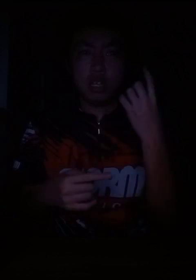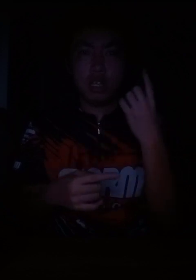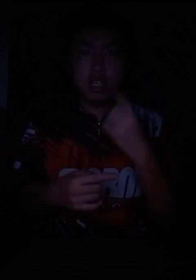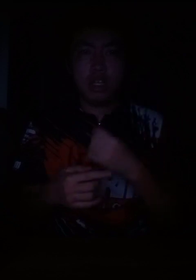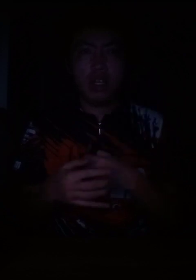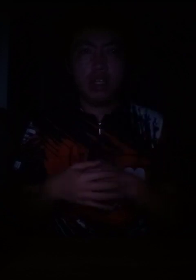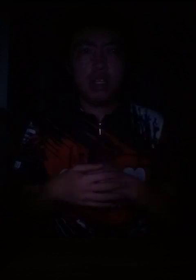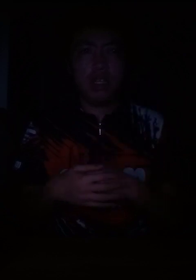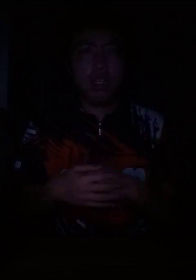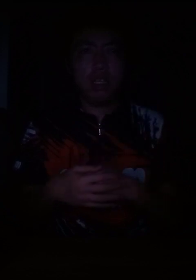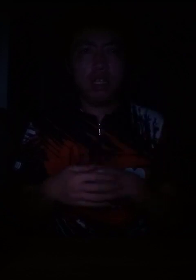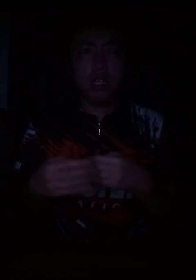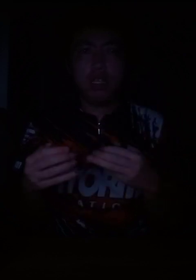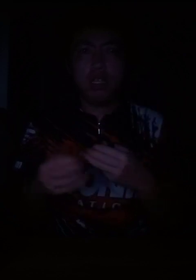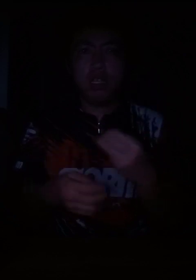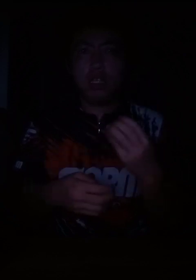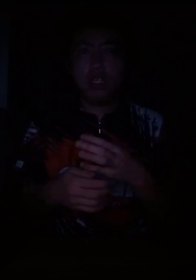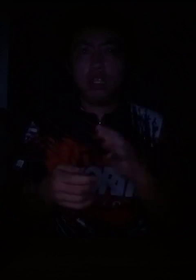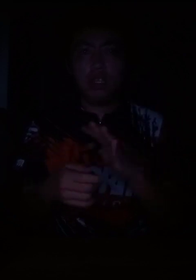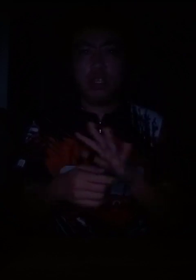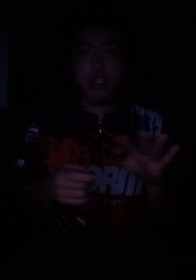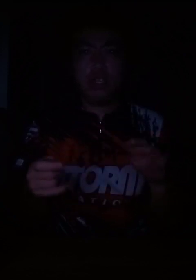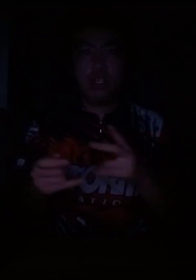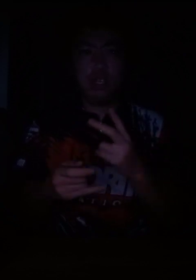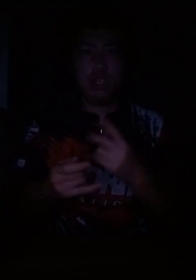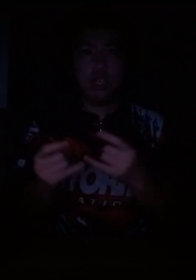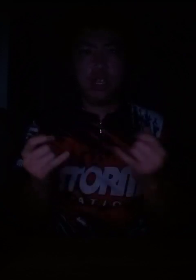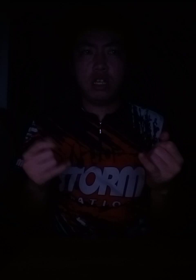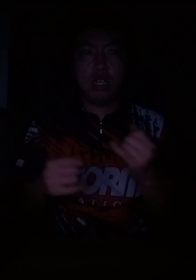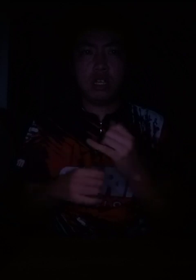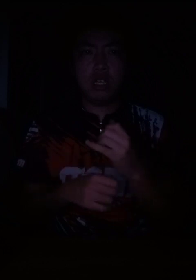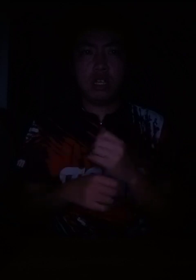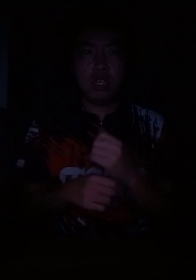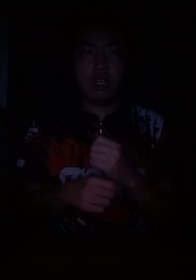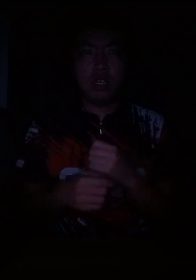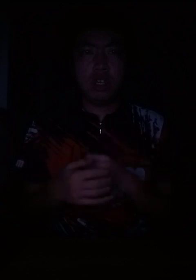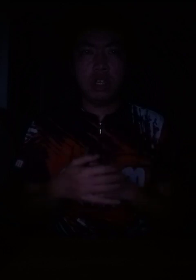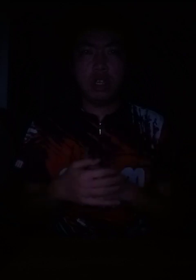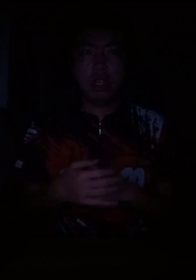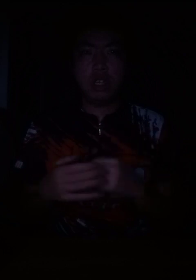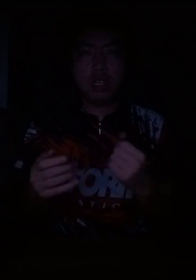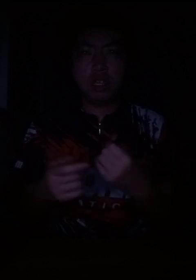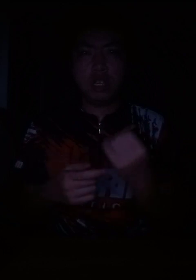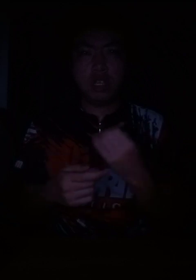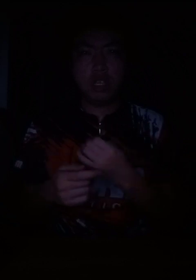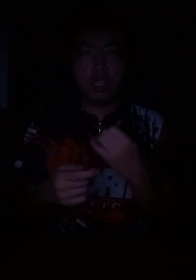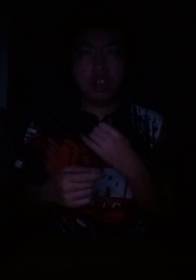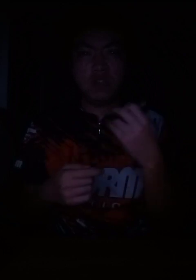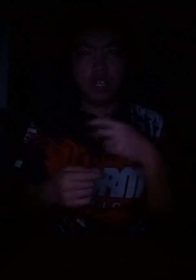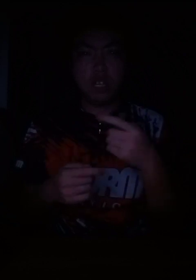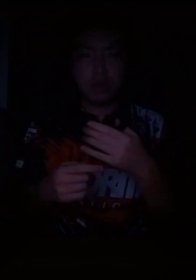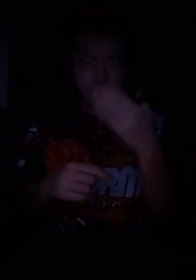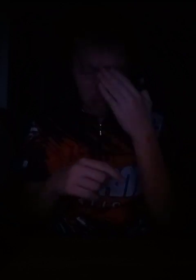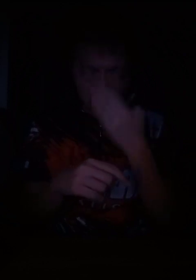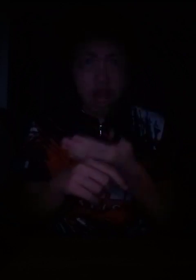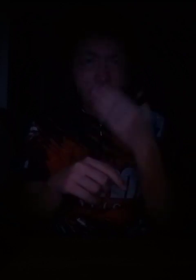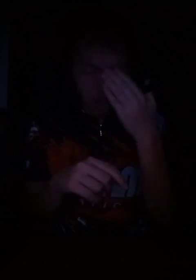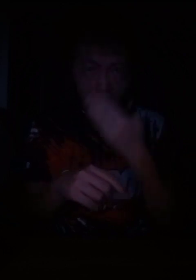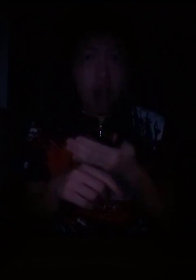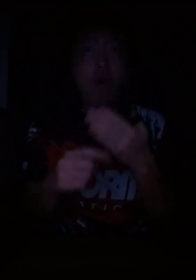물론 생각하겠다고 해서 너무 시간이 오래 걸렸을 가능성이 있어요. 그래서 그 부분은 제가 김웅 씨한테 미안하다고 얘기를 했었고요.